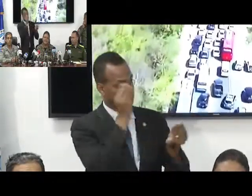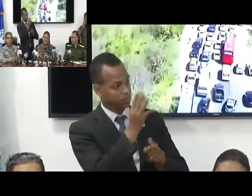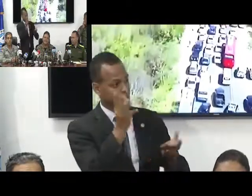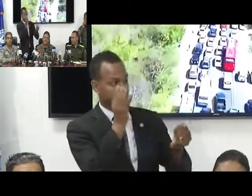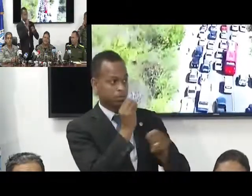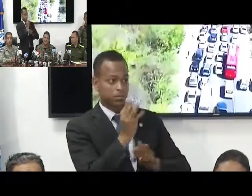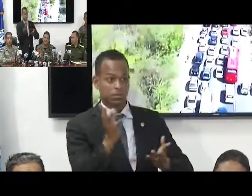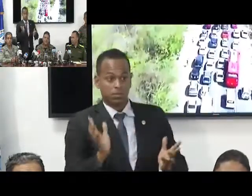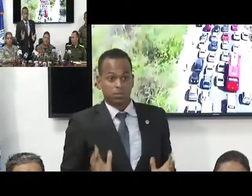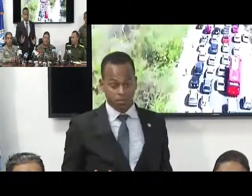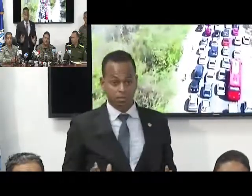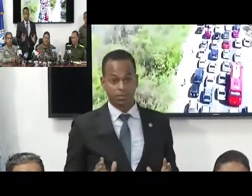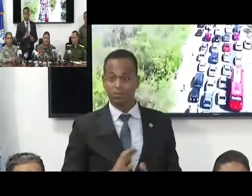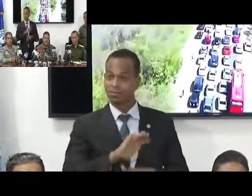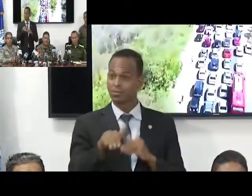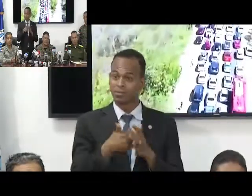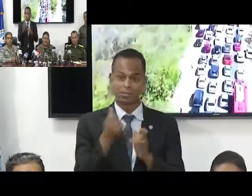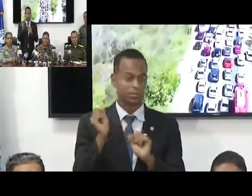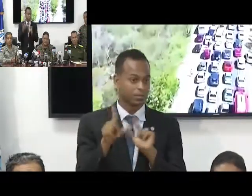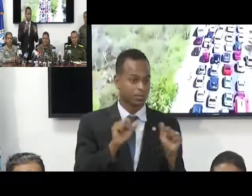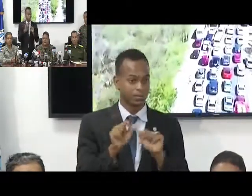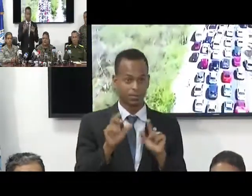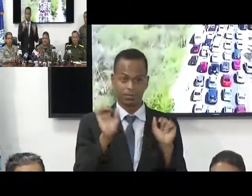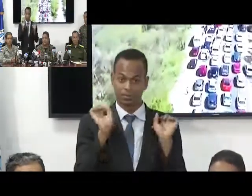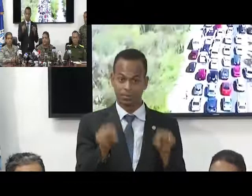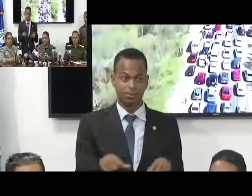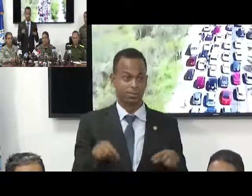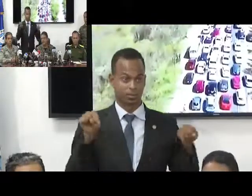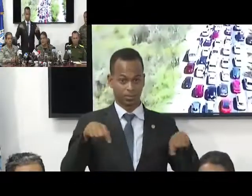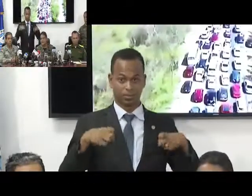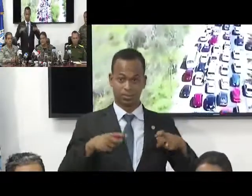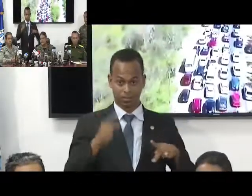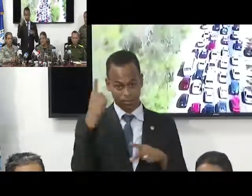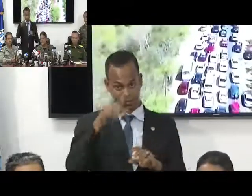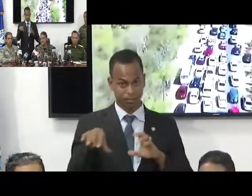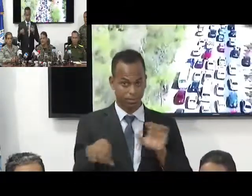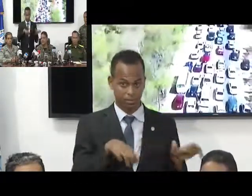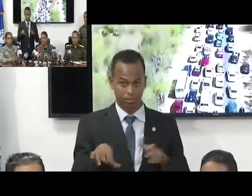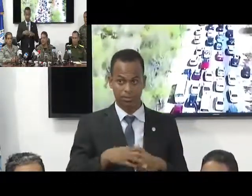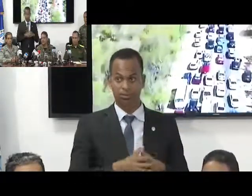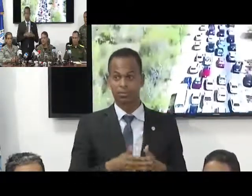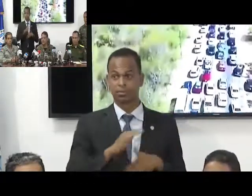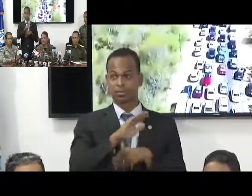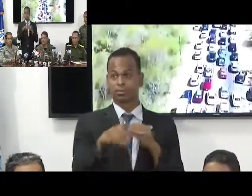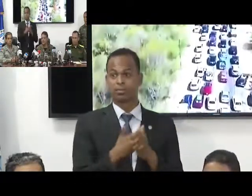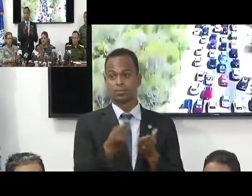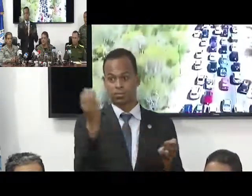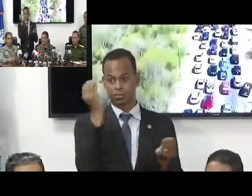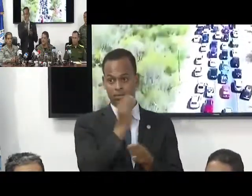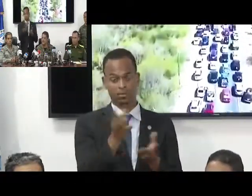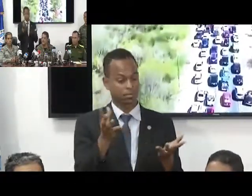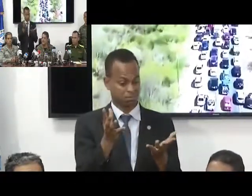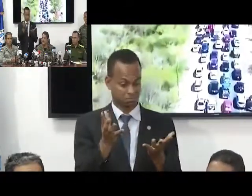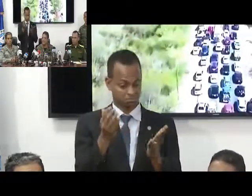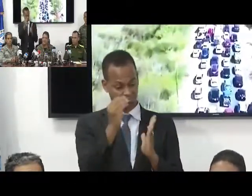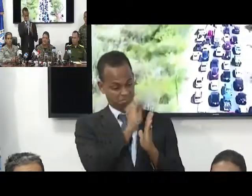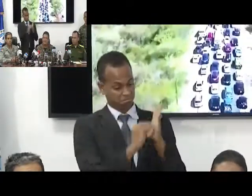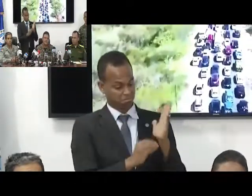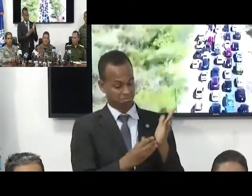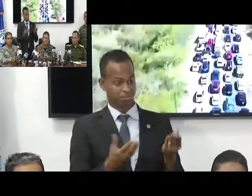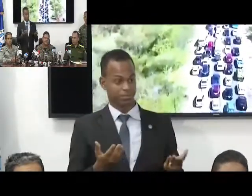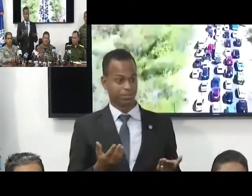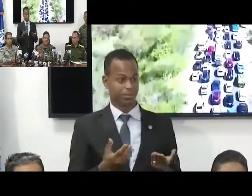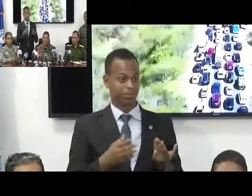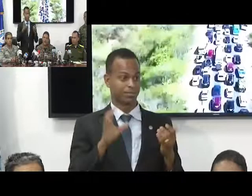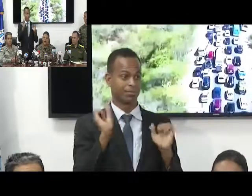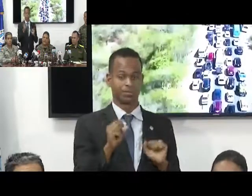Es decir, toda la pregunta que ustedes me quieran hacer, esta es la oportunidad para hacerlo. Y tienen toda la información servida.